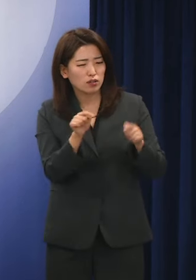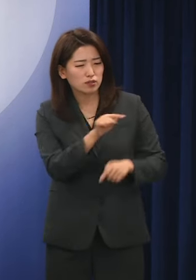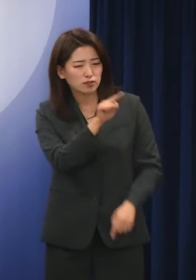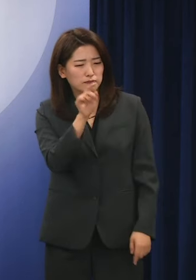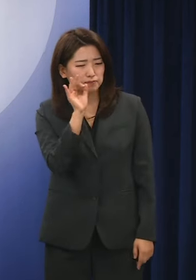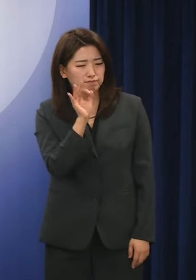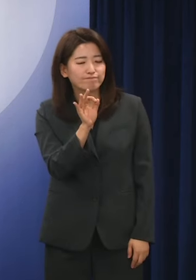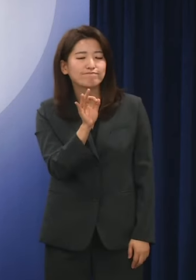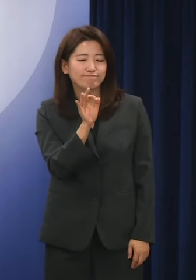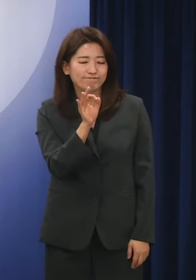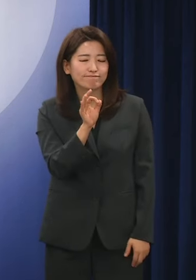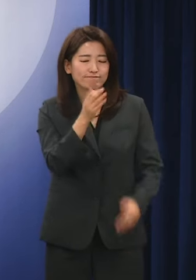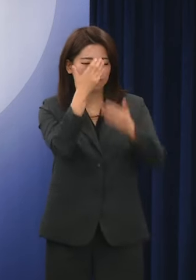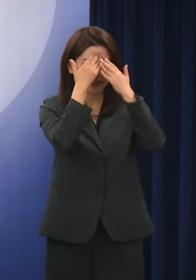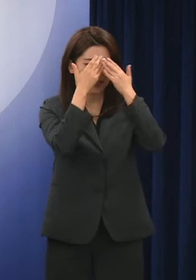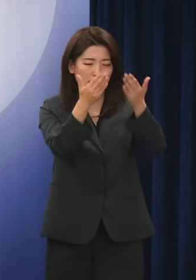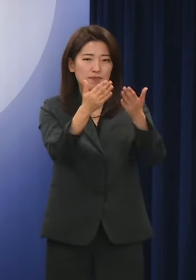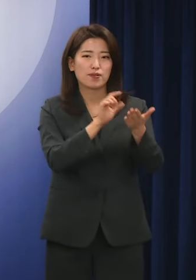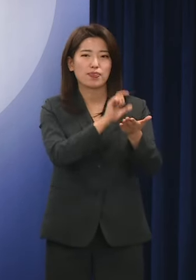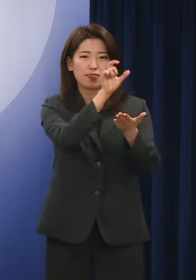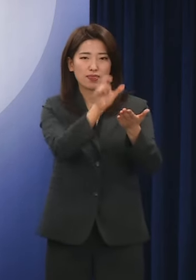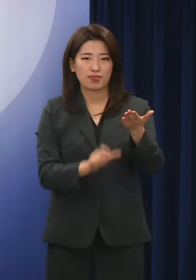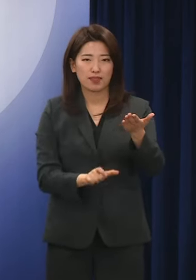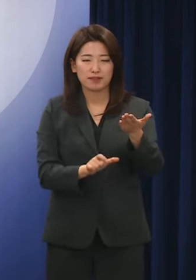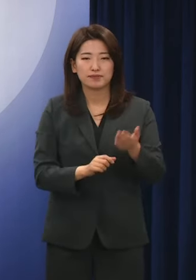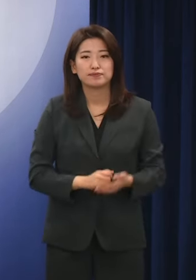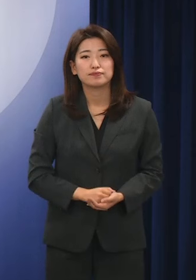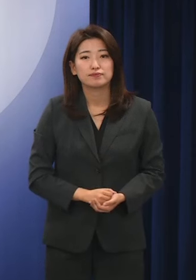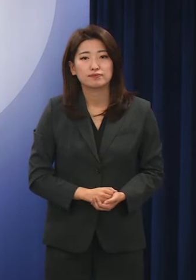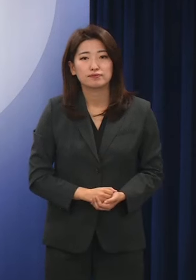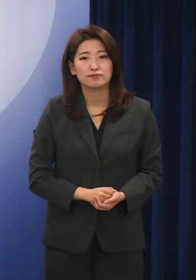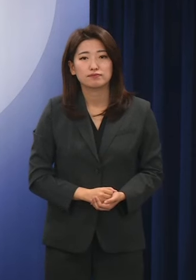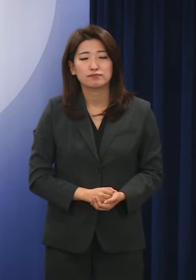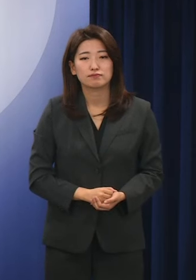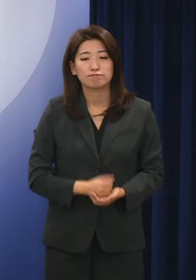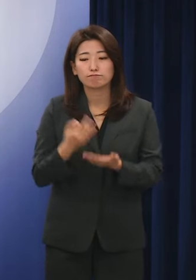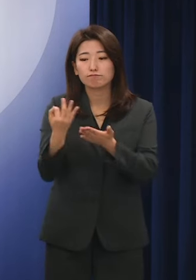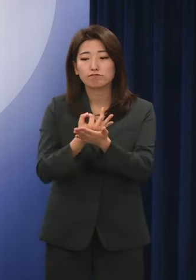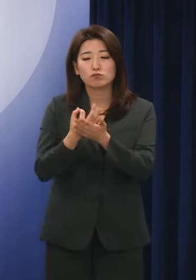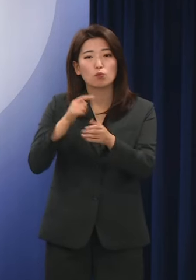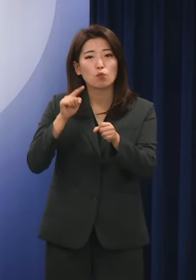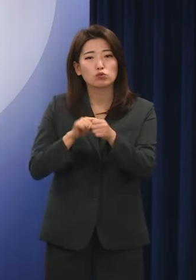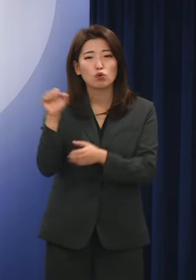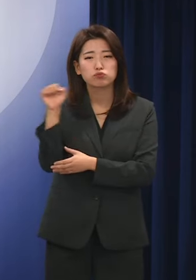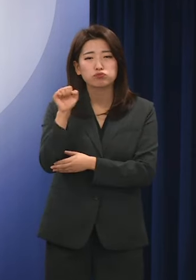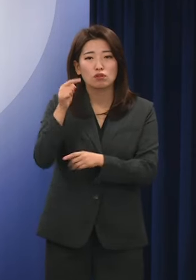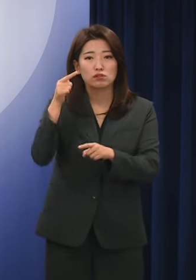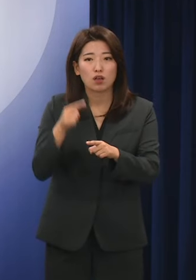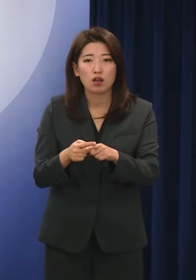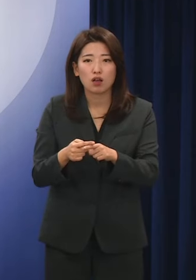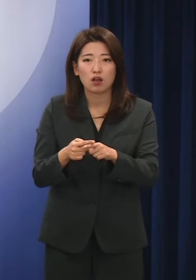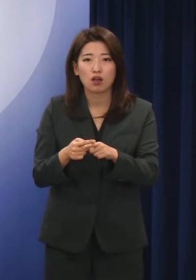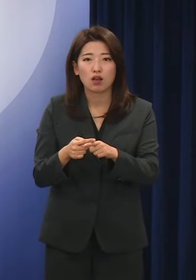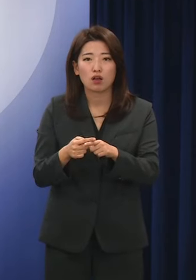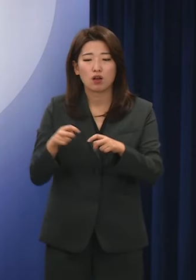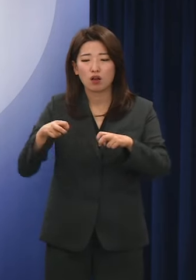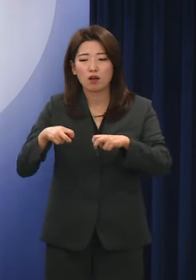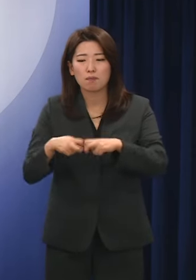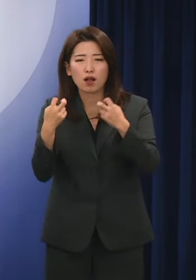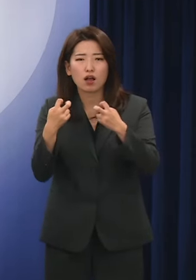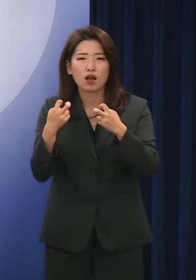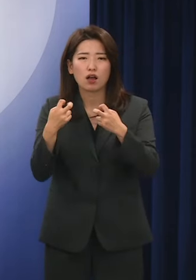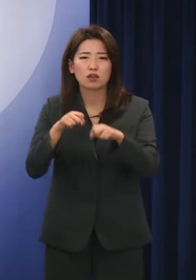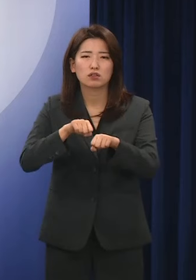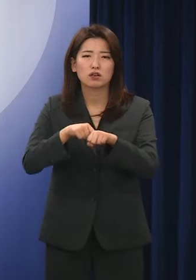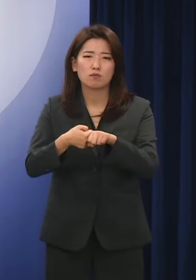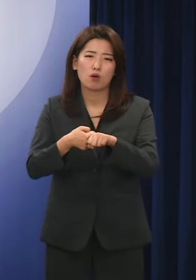고려하여 사면 대상에 포함하였으며, 생계를 위한 운전 중 교통사고로 처벌된 운전업